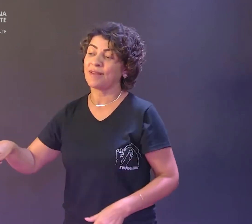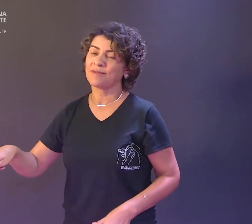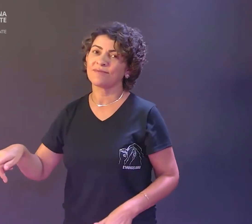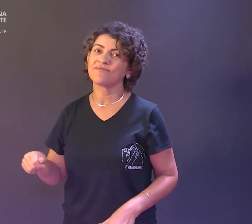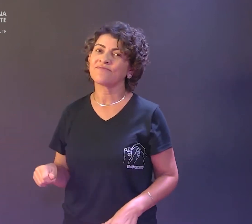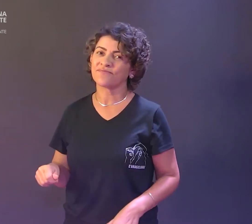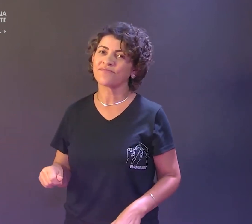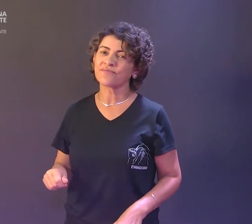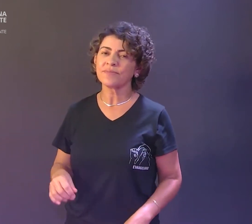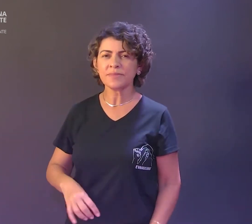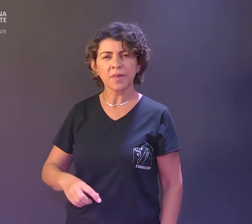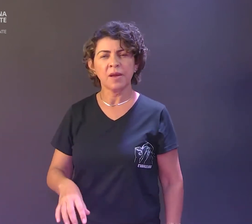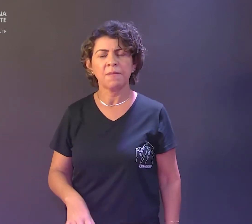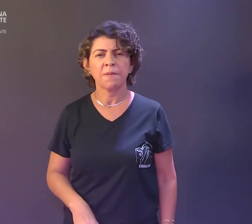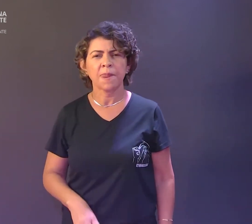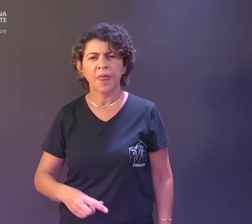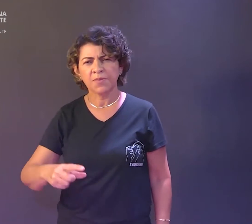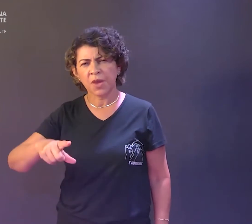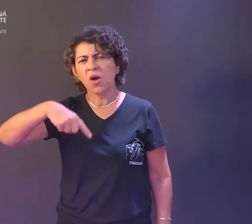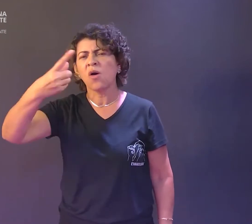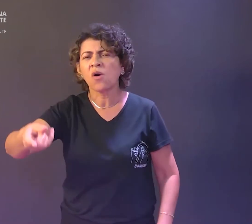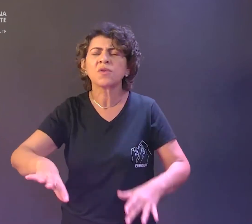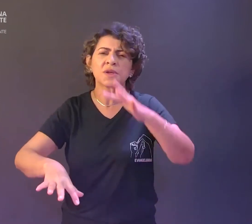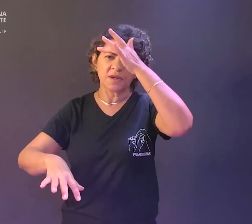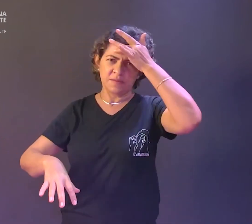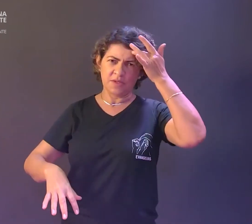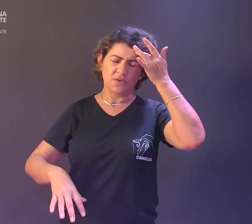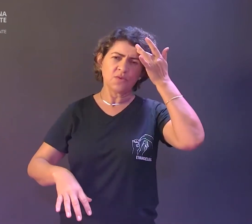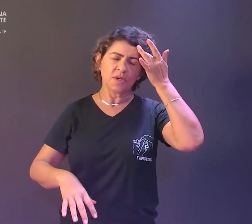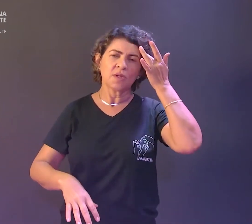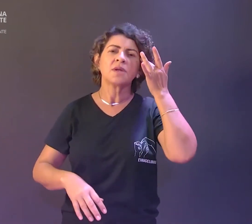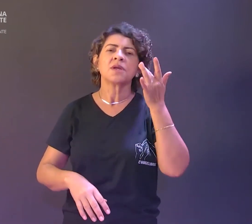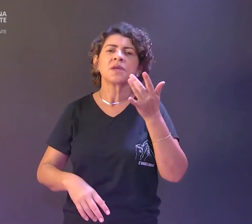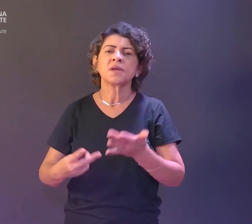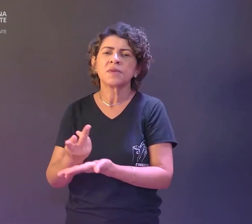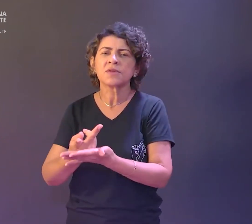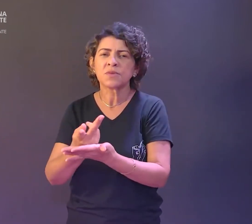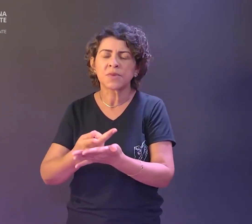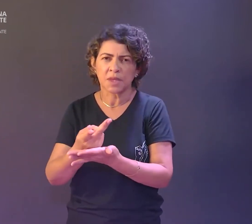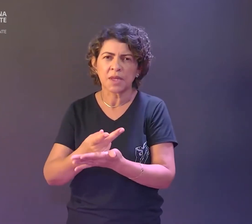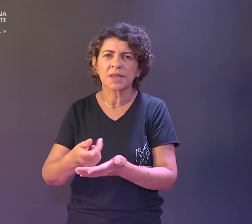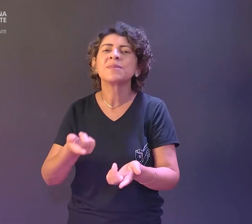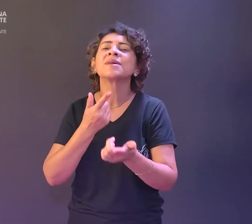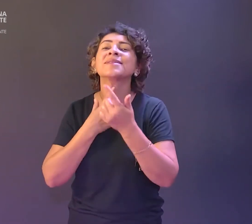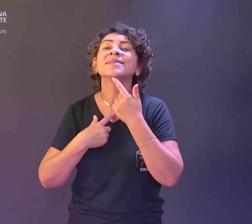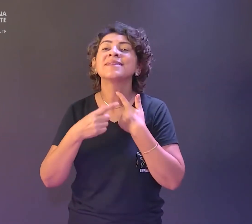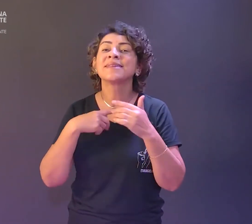Outra pessoa que se deixou levar por seus desejos foi Judas Iscariotes.